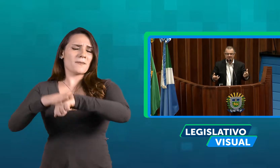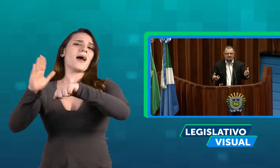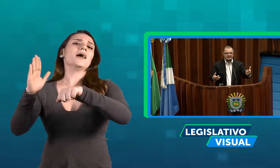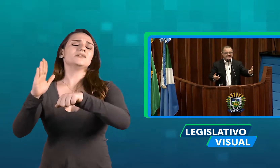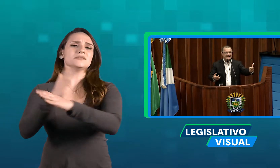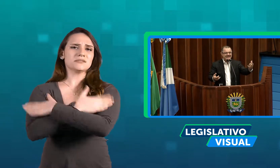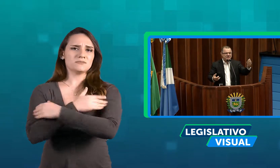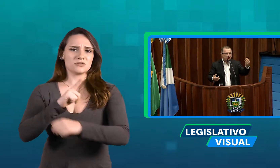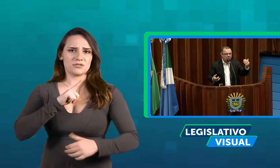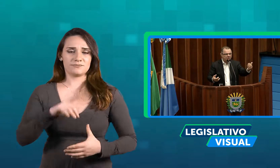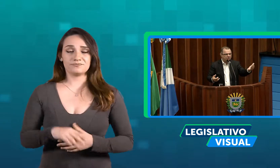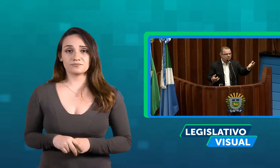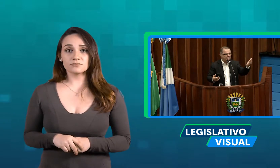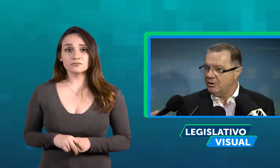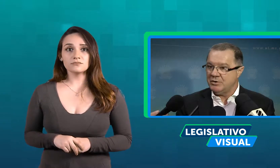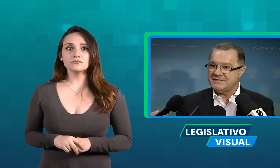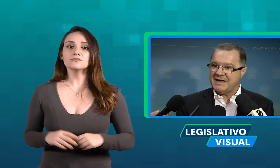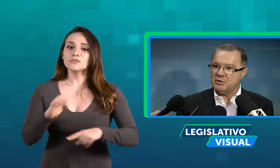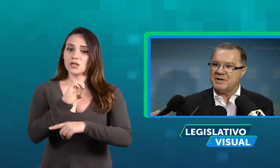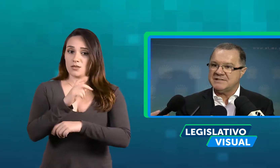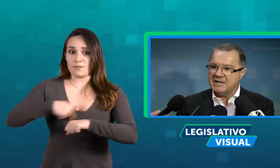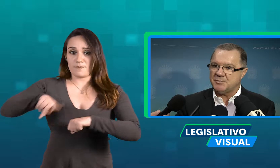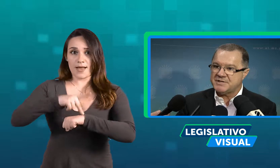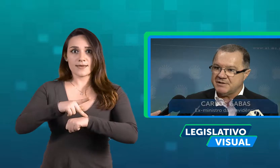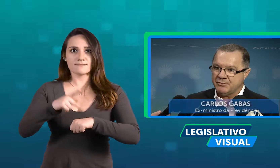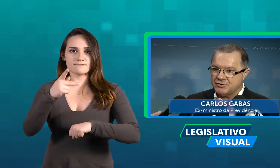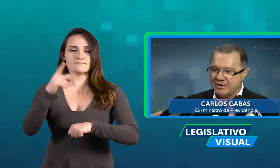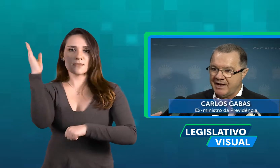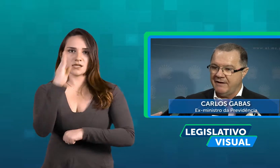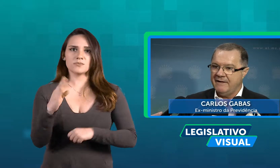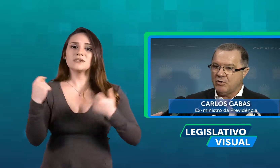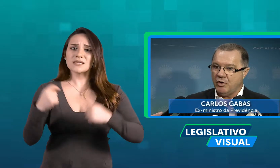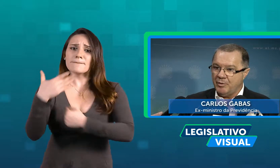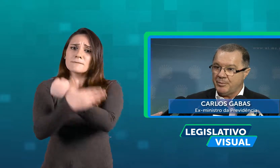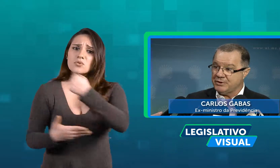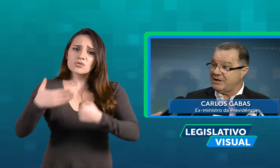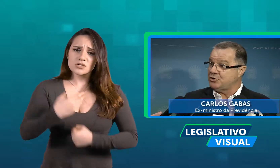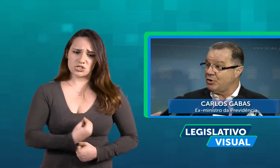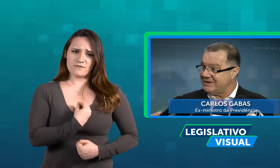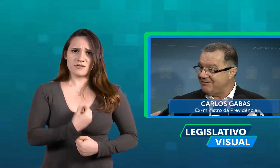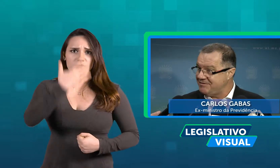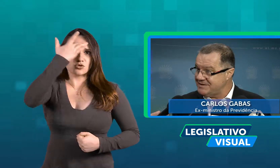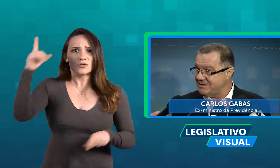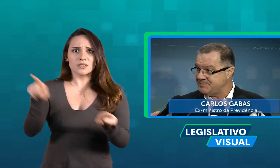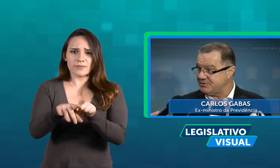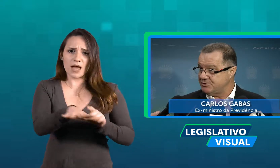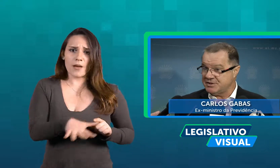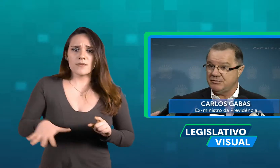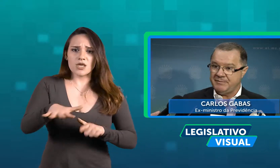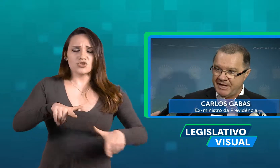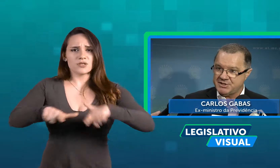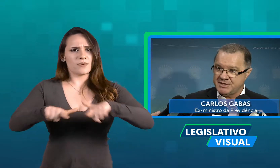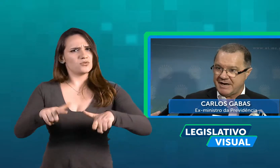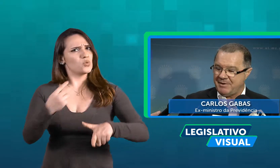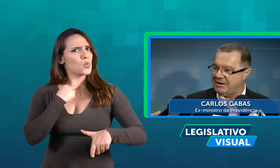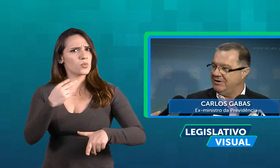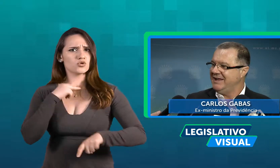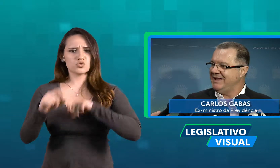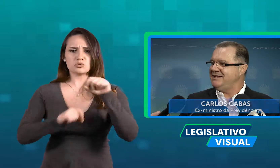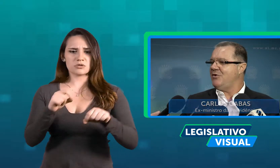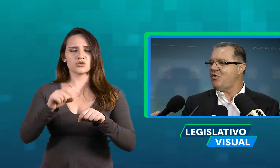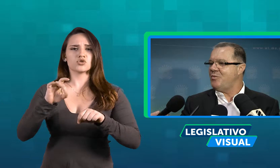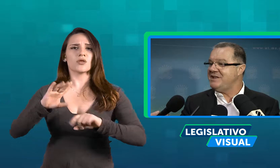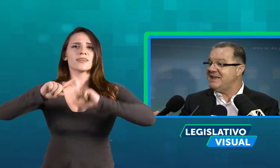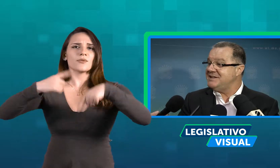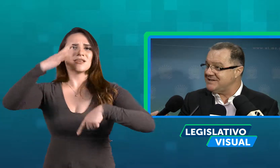nos índices de desemprego. O Estado brasileiro precisa funcionar como protetor da vida das pessoas e do ambiente de trabalho,